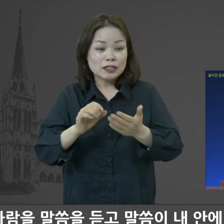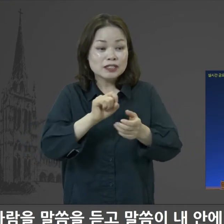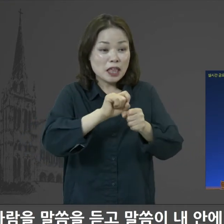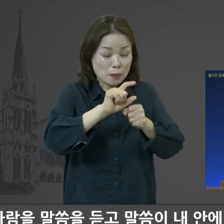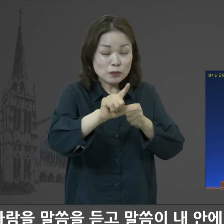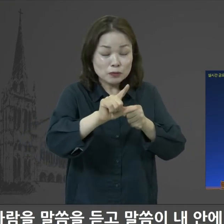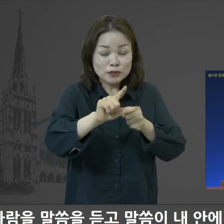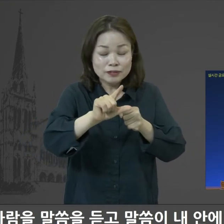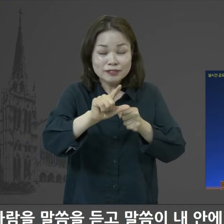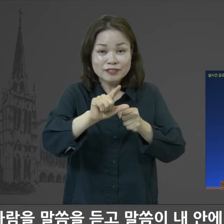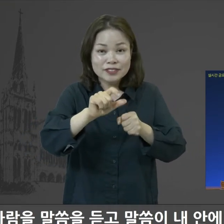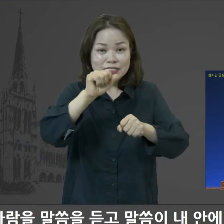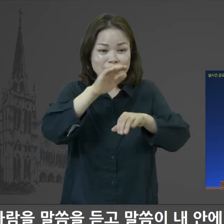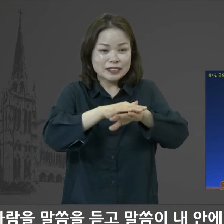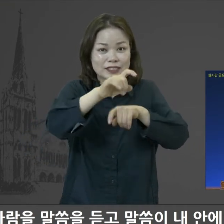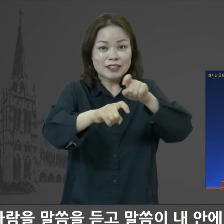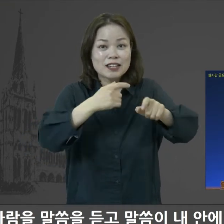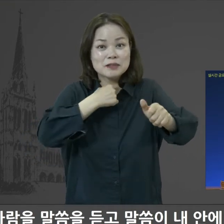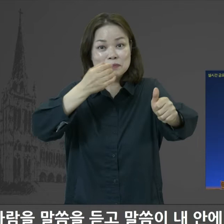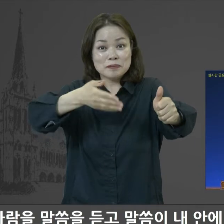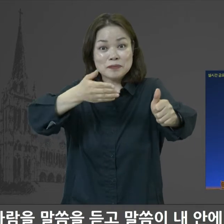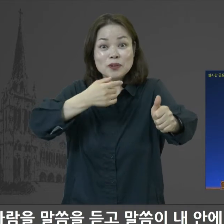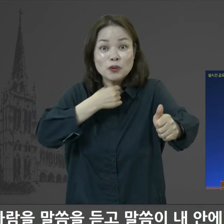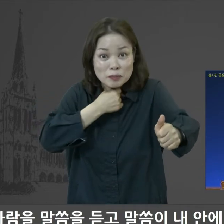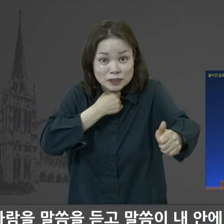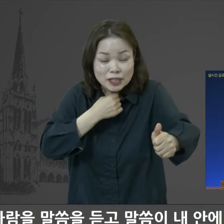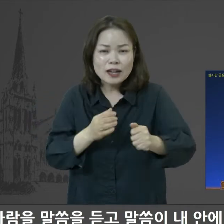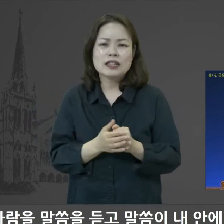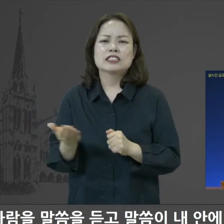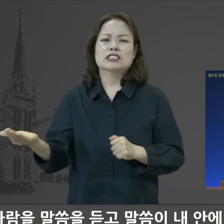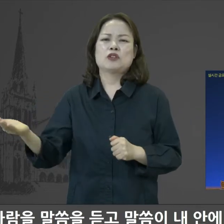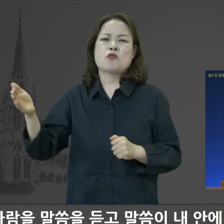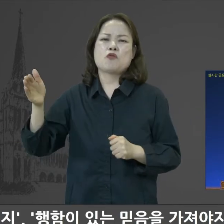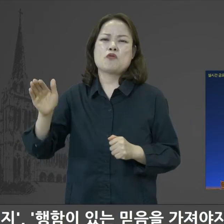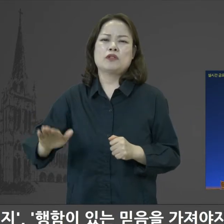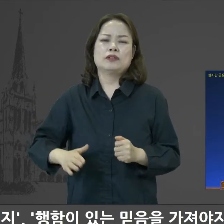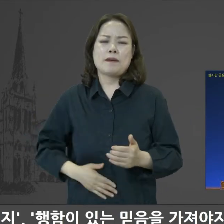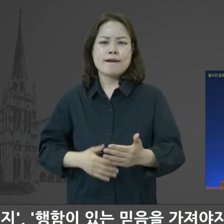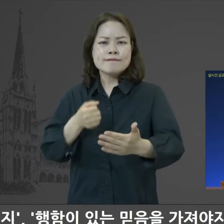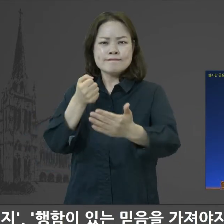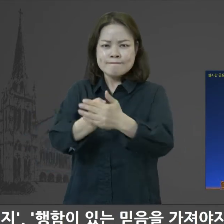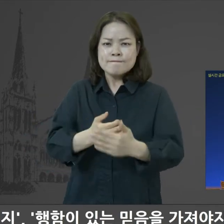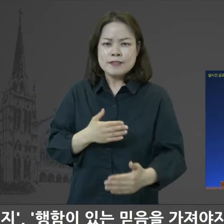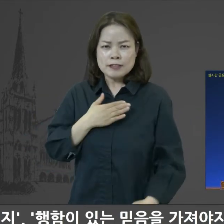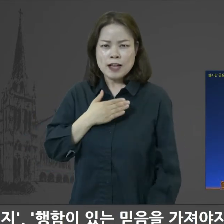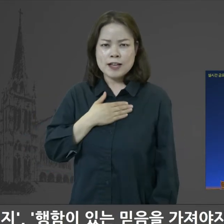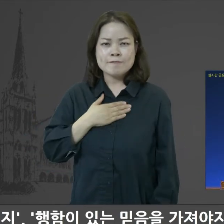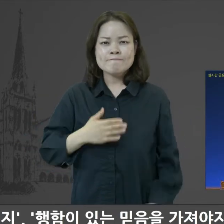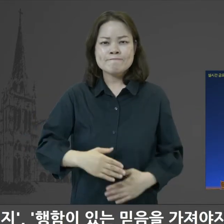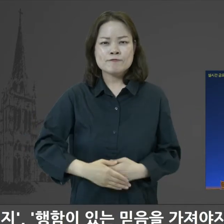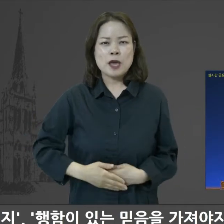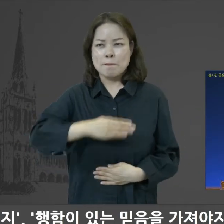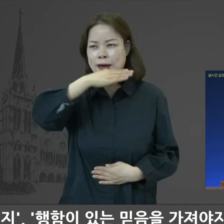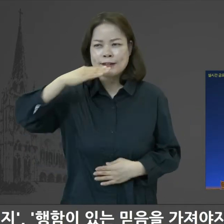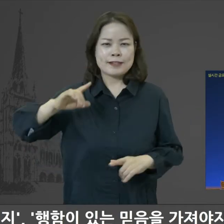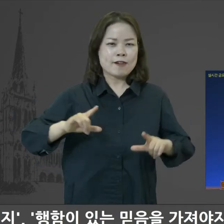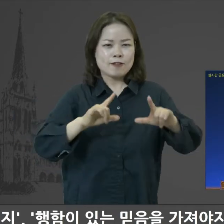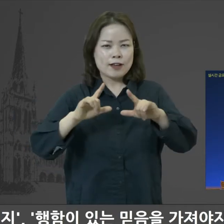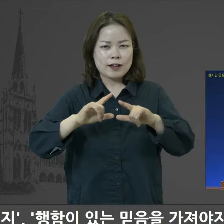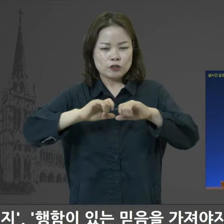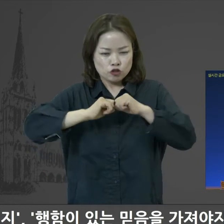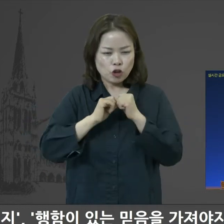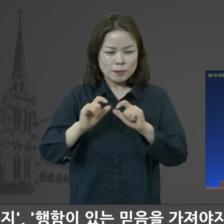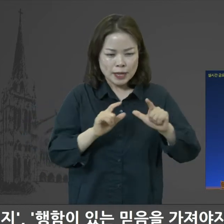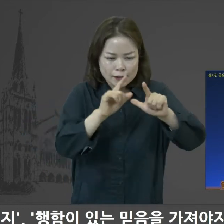줄로 믿습니다. 그렇게 믿고 싶습니다. 그런데 결심을 해서 그렇지, 내가 바르게 살아야지. 이렇게 엉터리로 살면